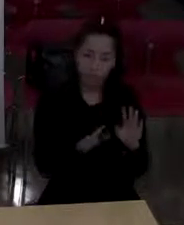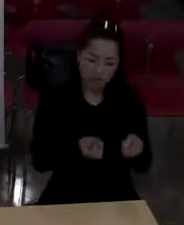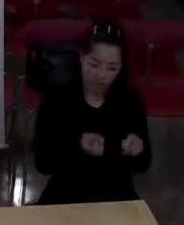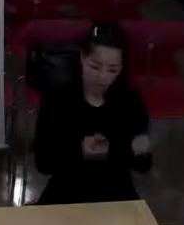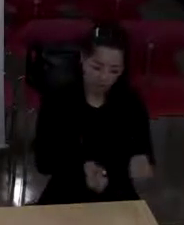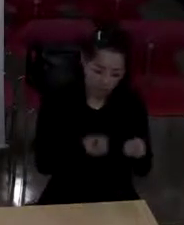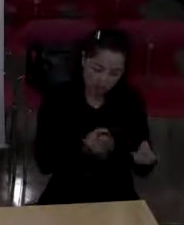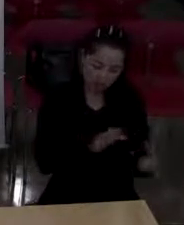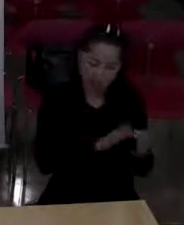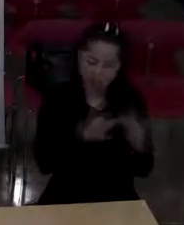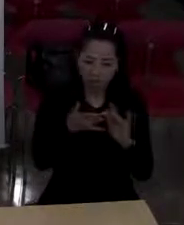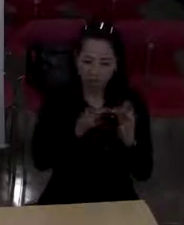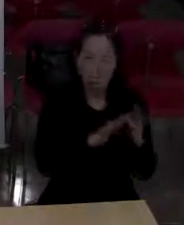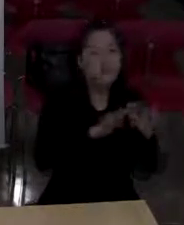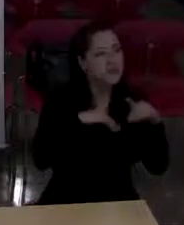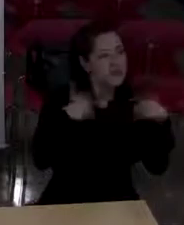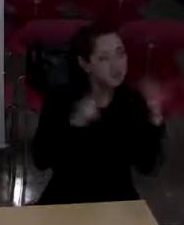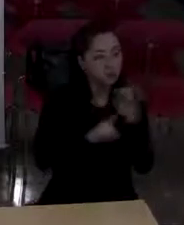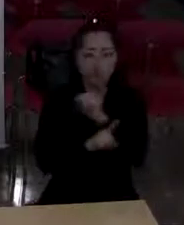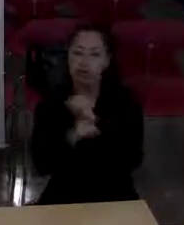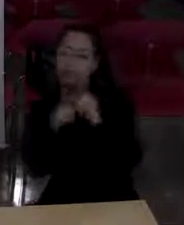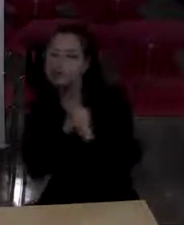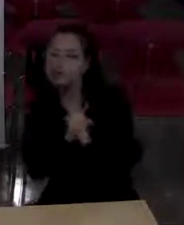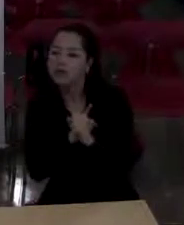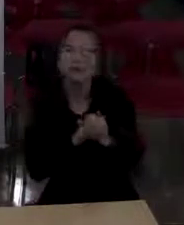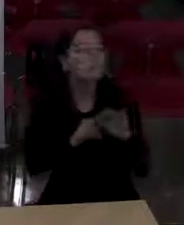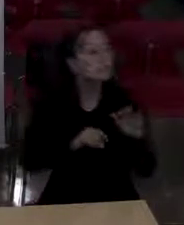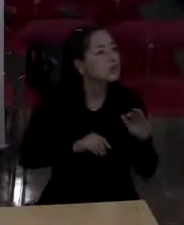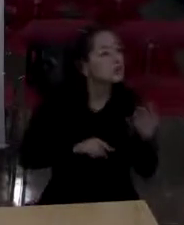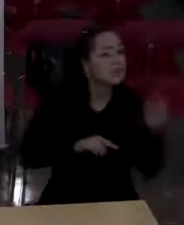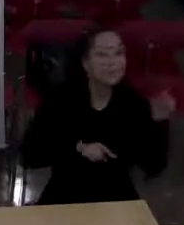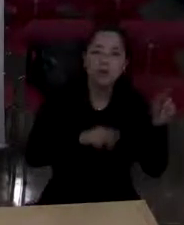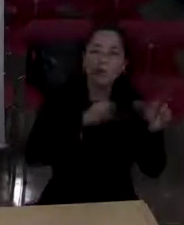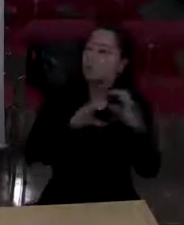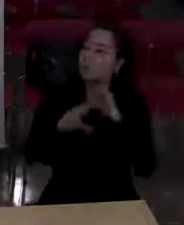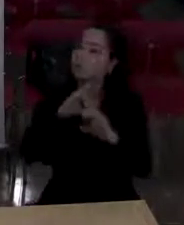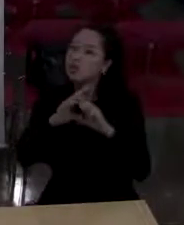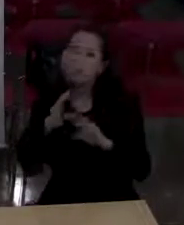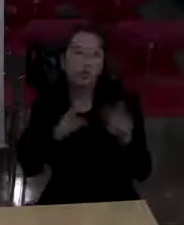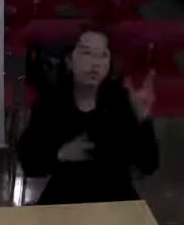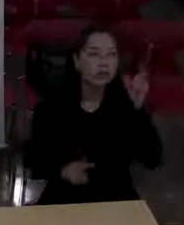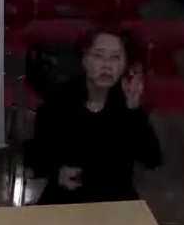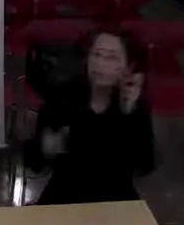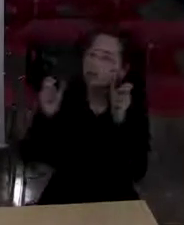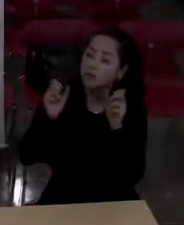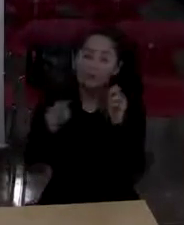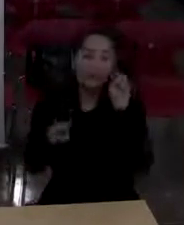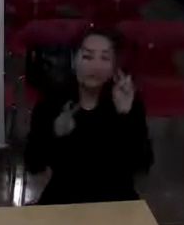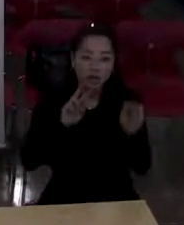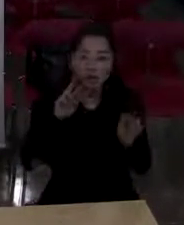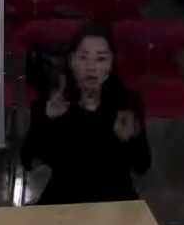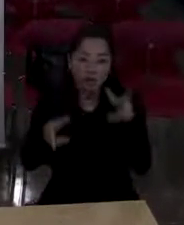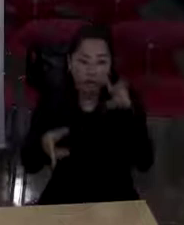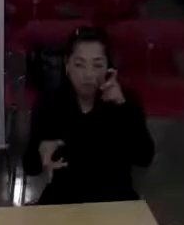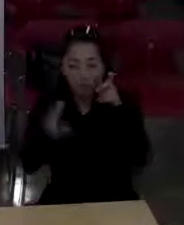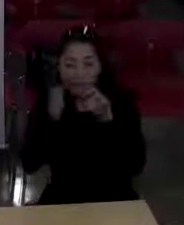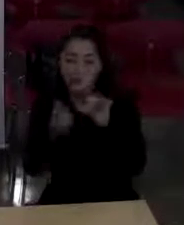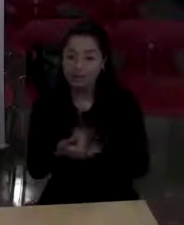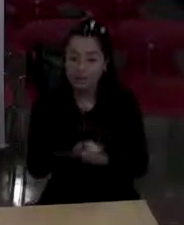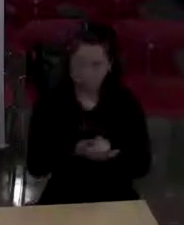que descubre y como un medio de comunicación con los adultos. Entonces, ese señalamiento le permite a él confirmar que lo que él